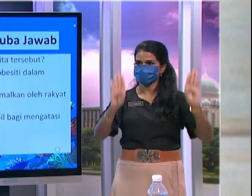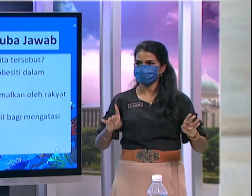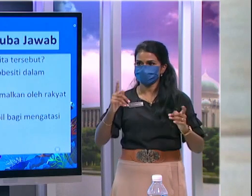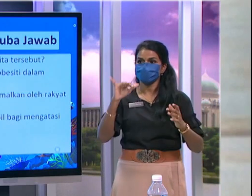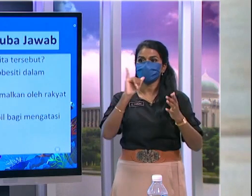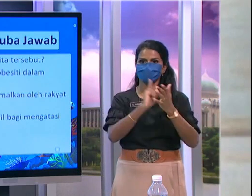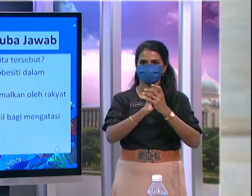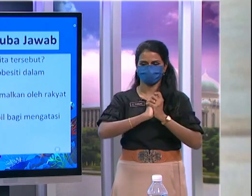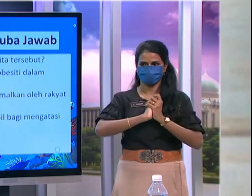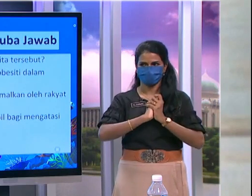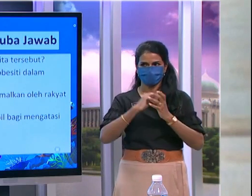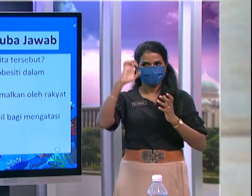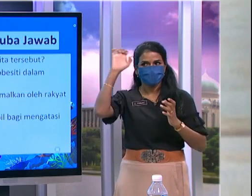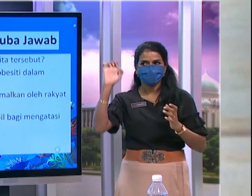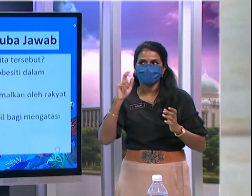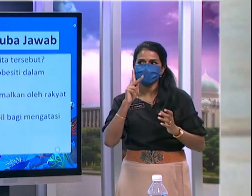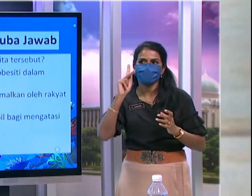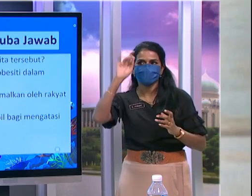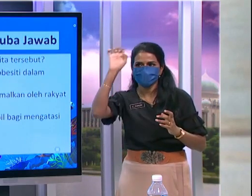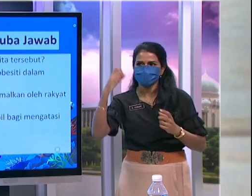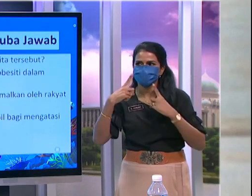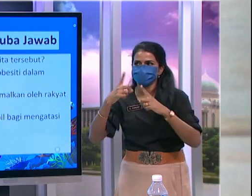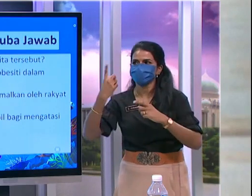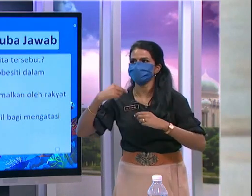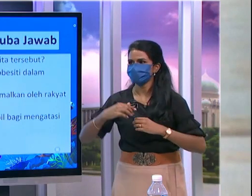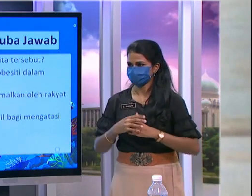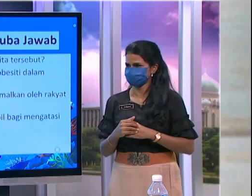berita itu? Kakak Ellie jawab dulu.